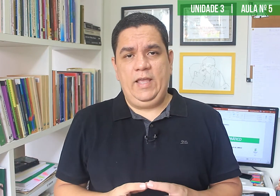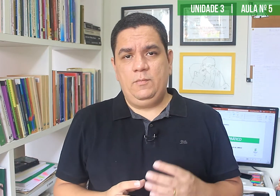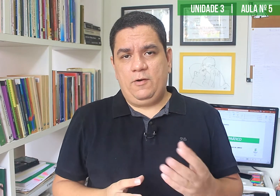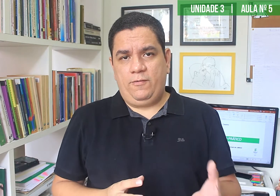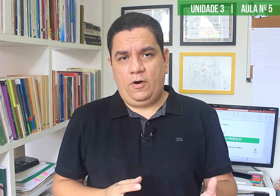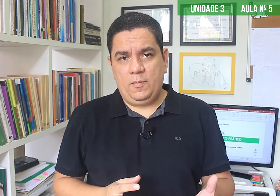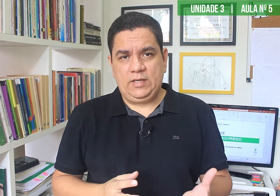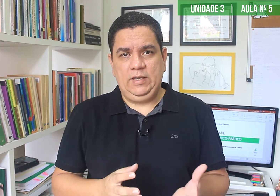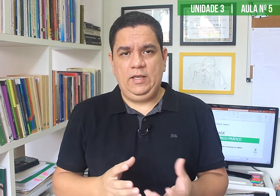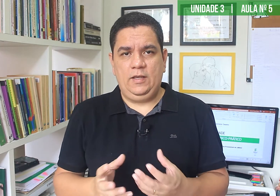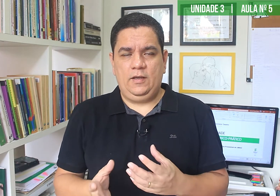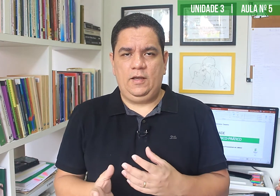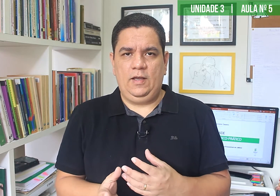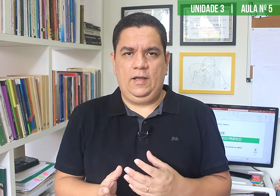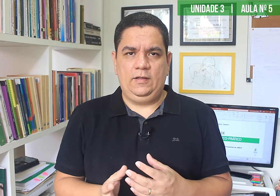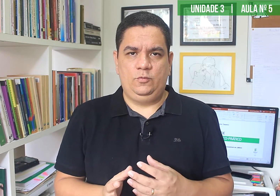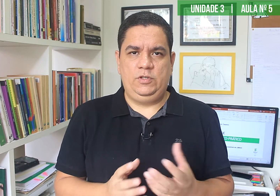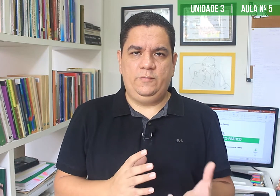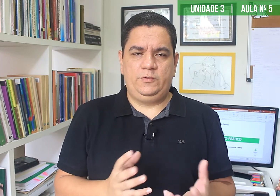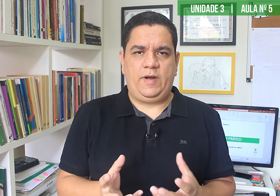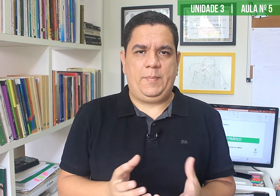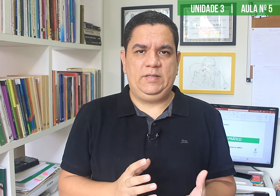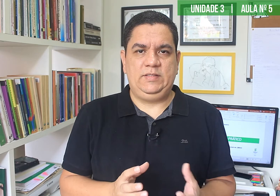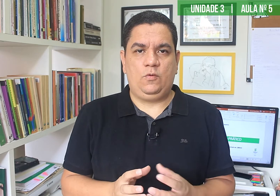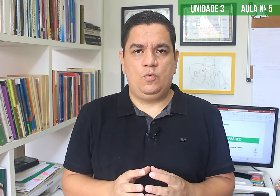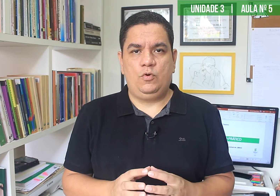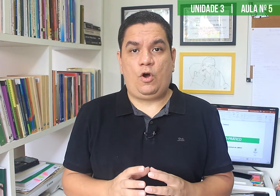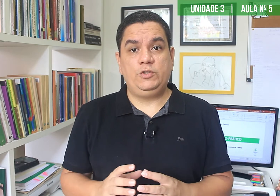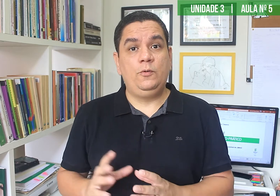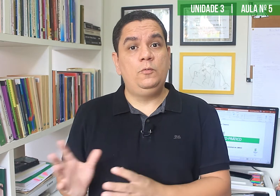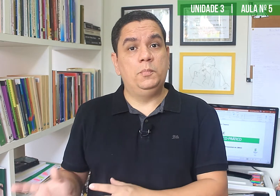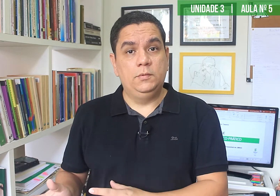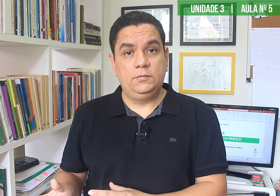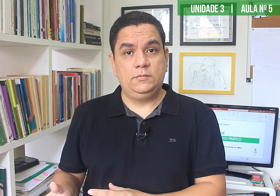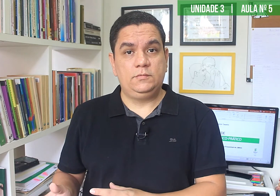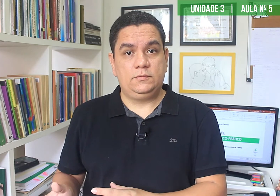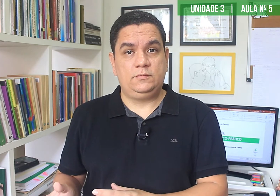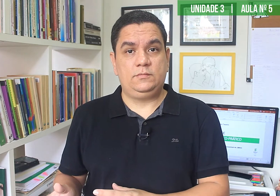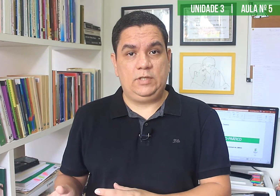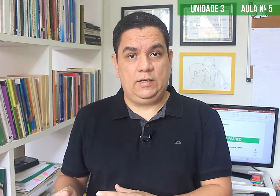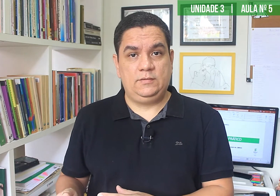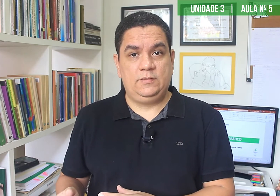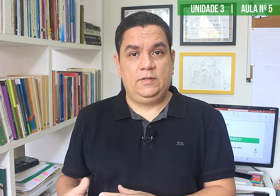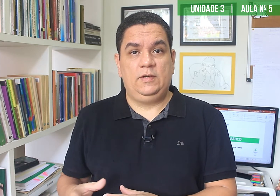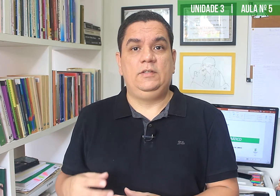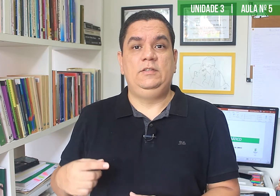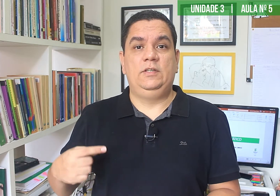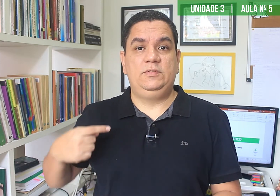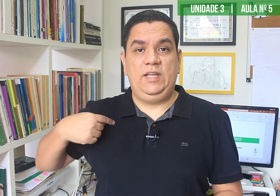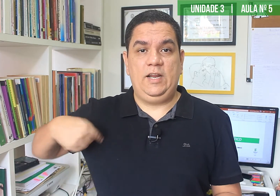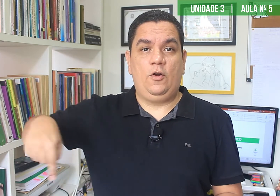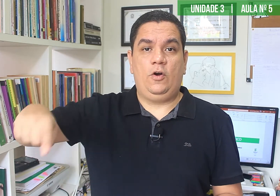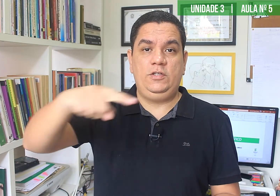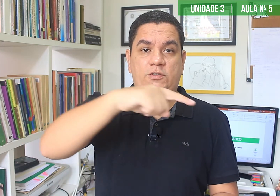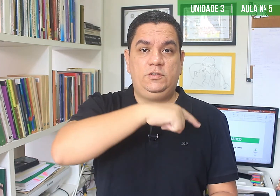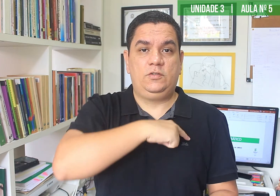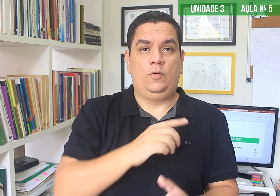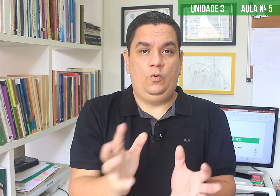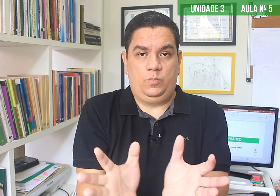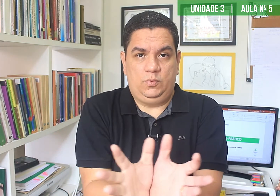uma forma que nos livros vai aparecer como nós grupo, tá? Então seria nós grupo.